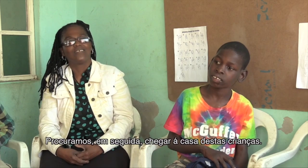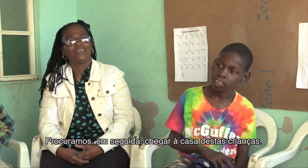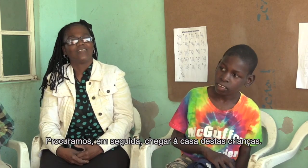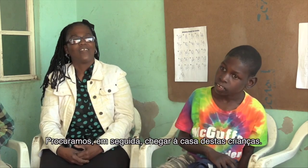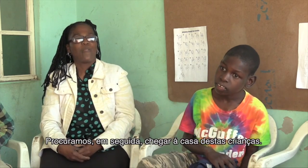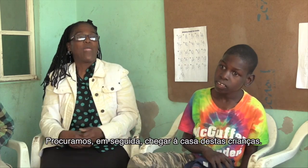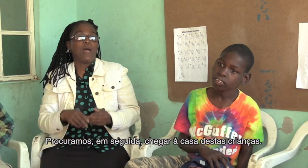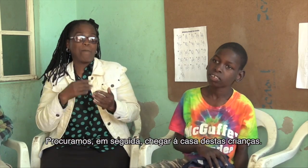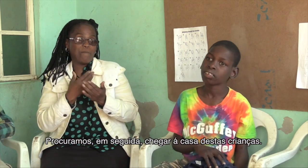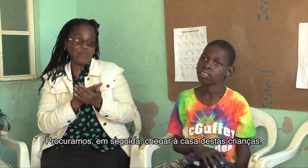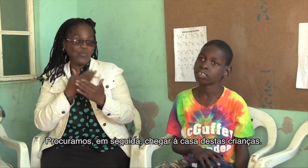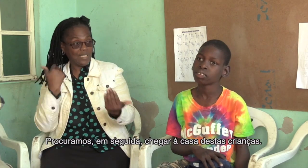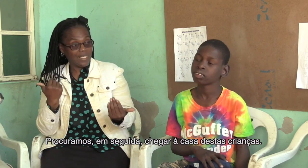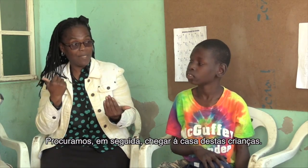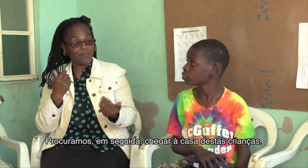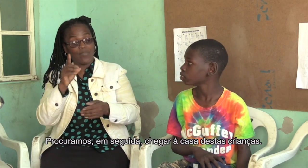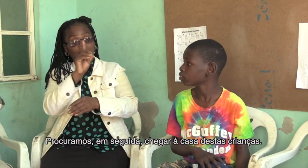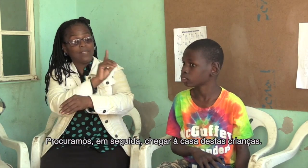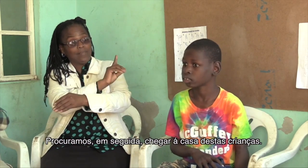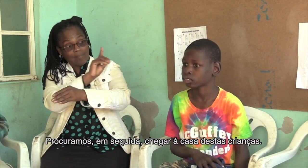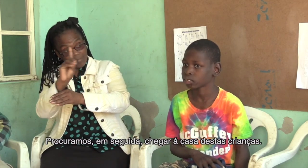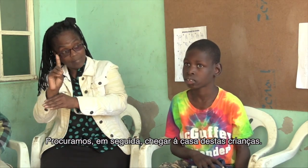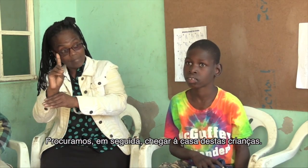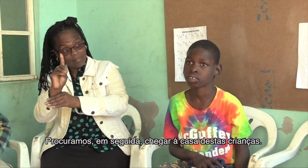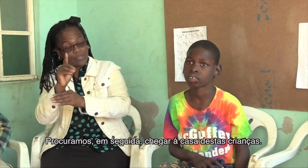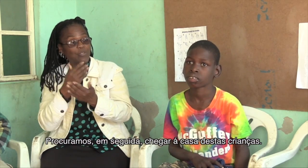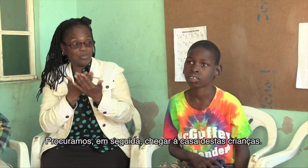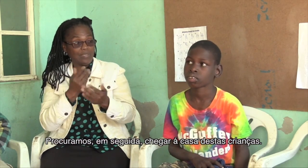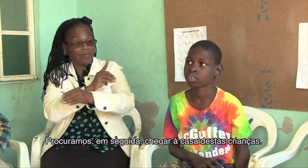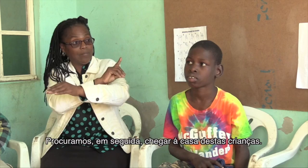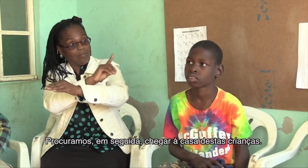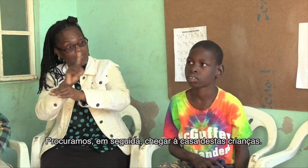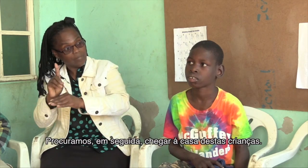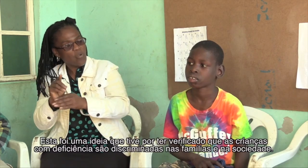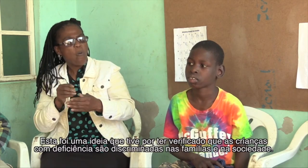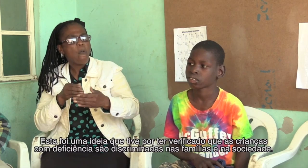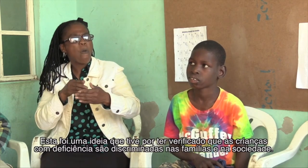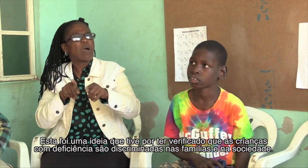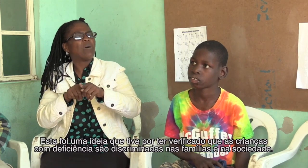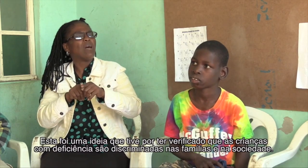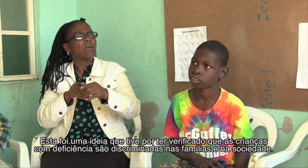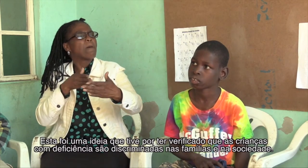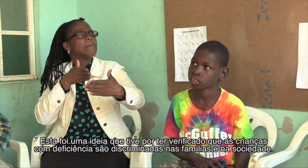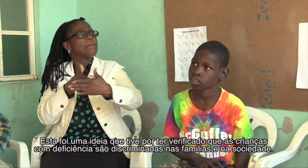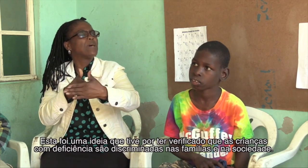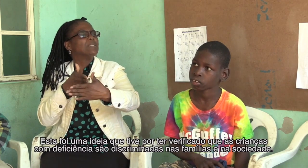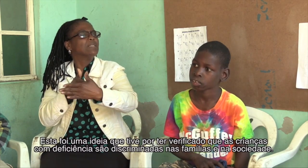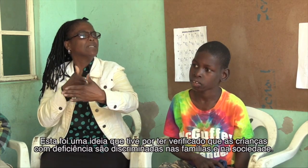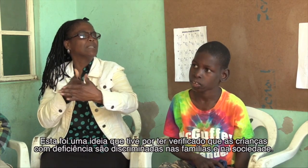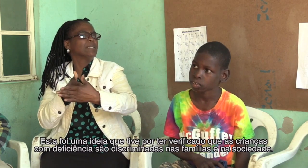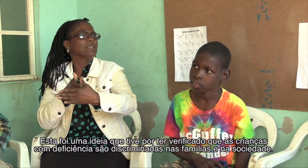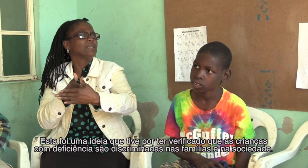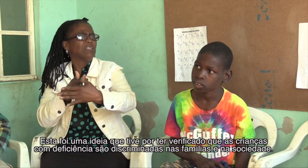Procuramos em seguida, chegar à casa dessas crianças. Esta foi uma